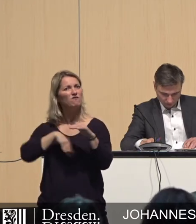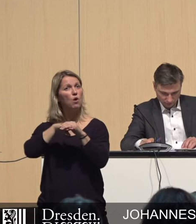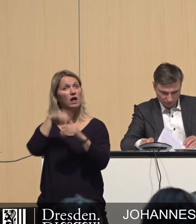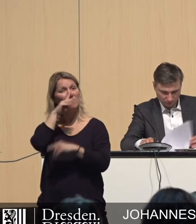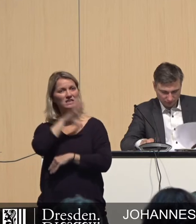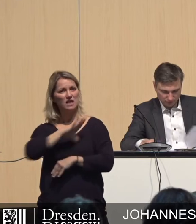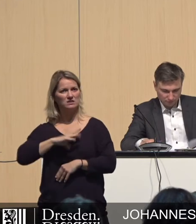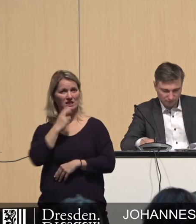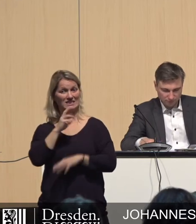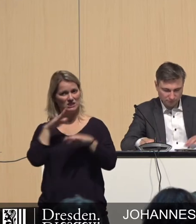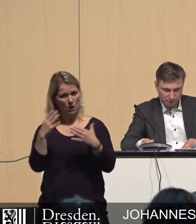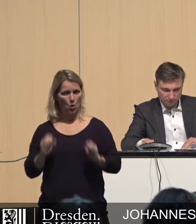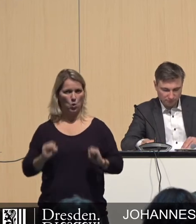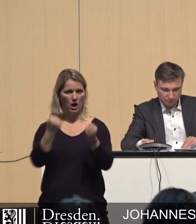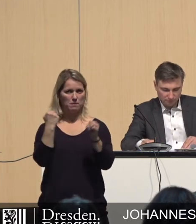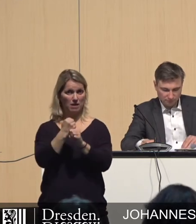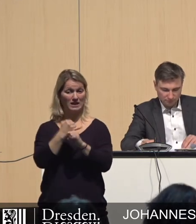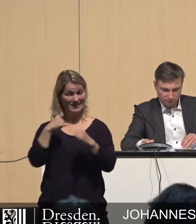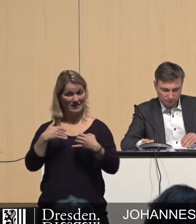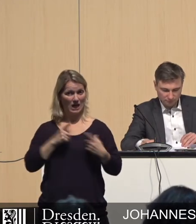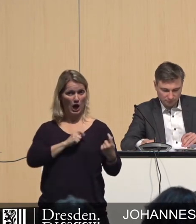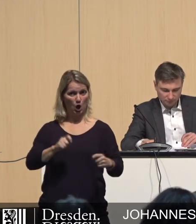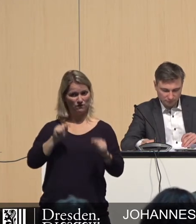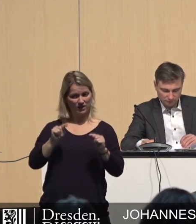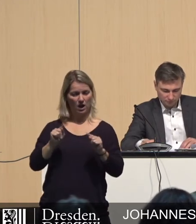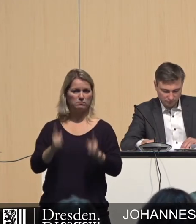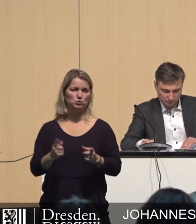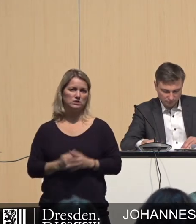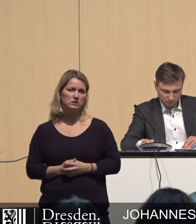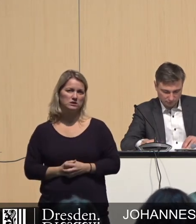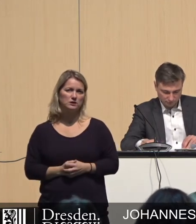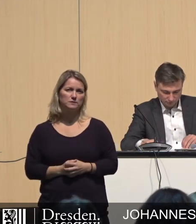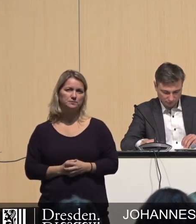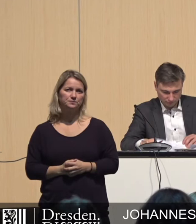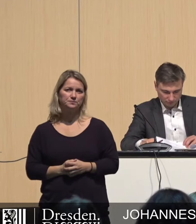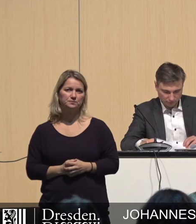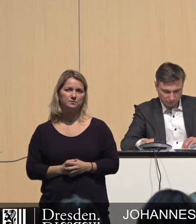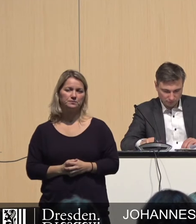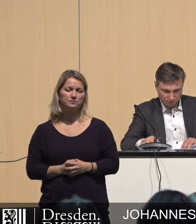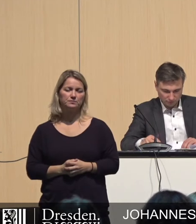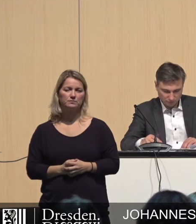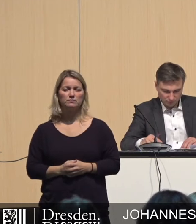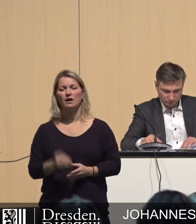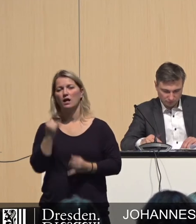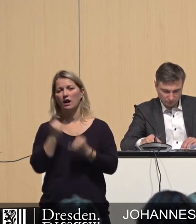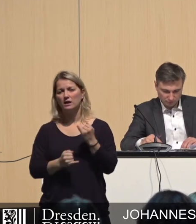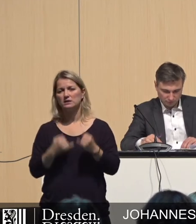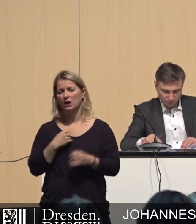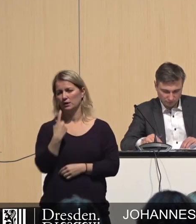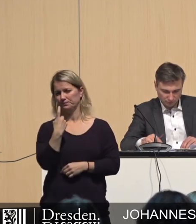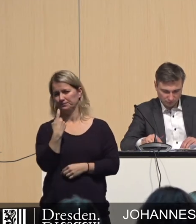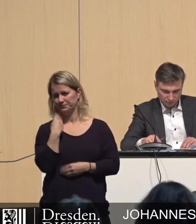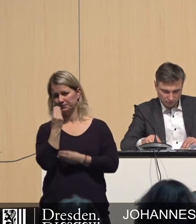Weg geht. Und dazu müssen wir sie heute beauftragen. Und ich möchte zum Schluss noch einmal auf ein